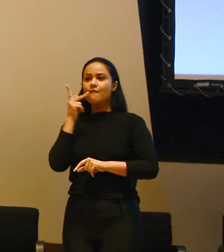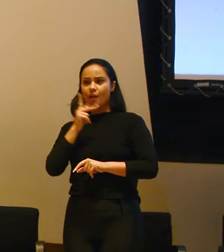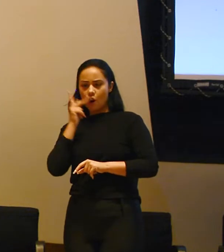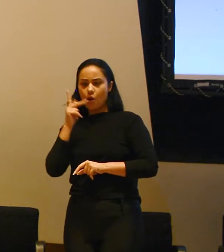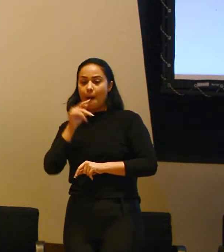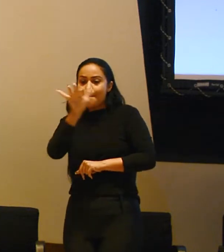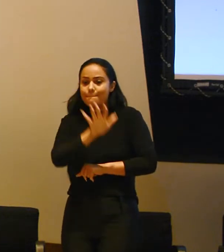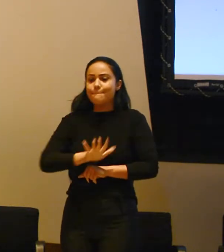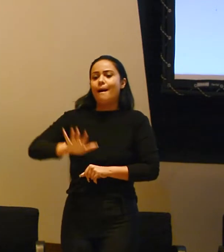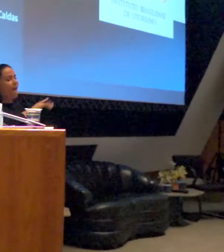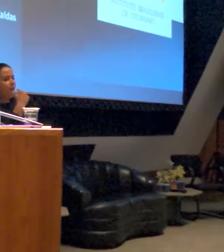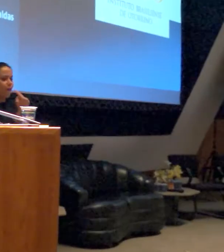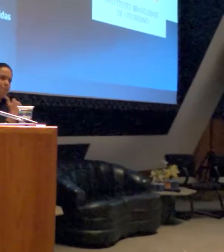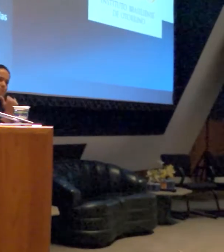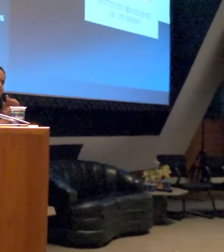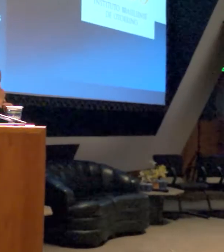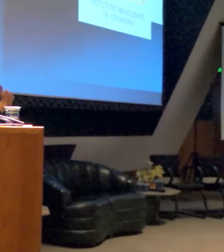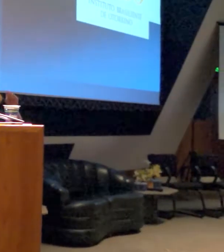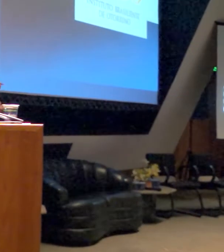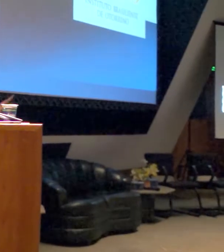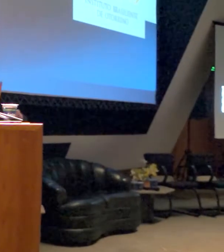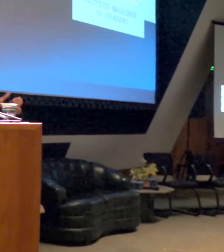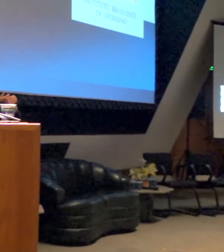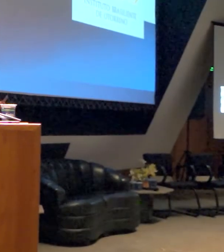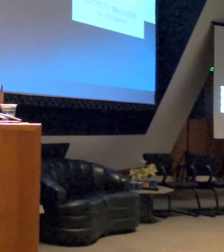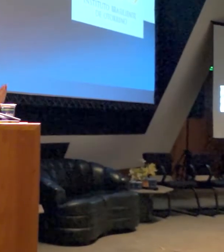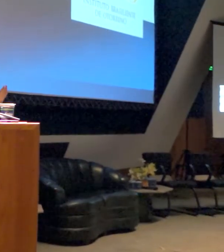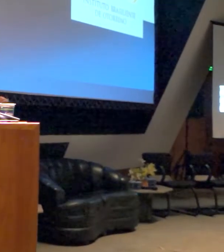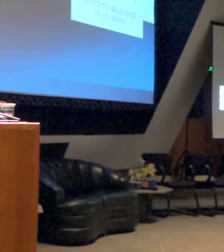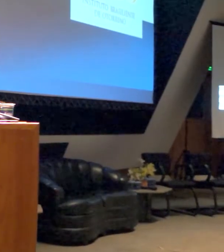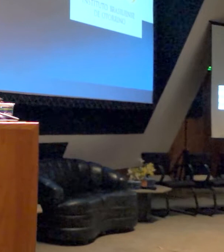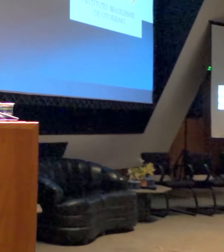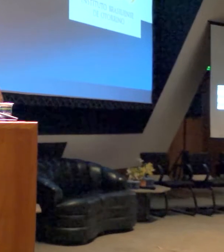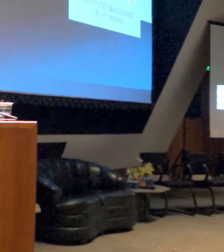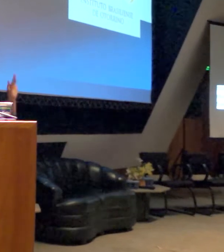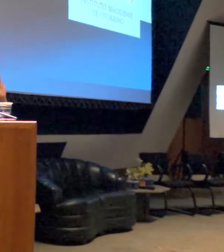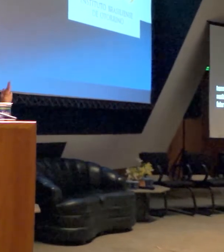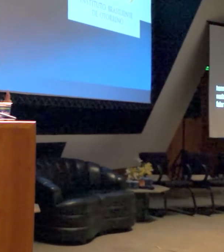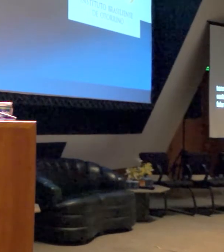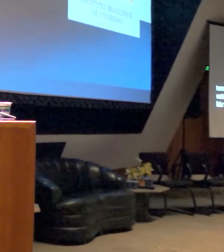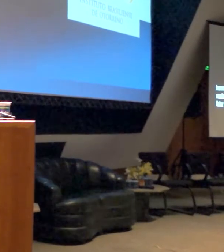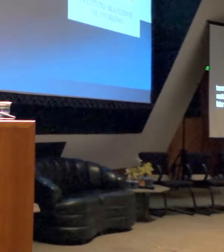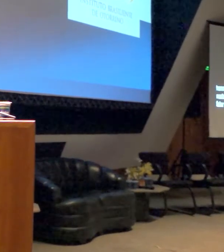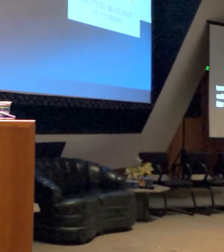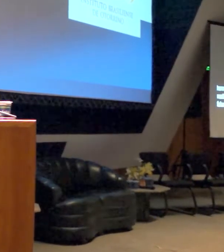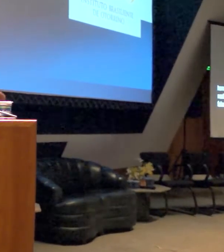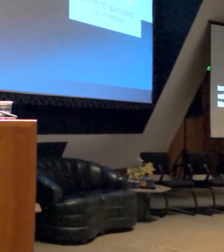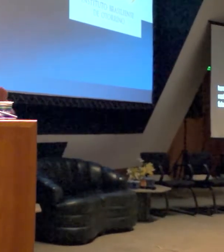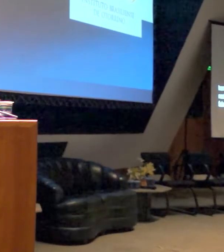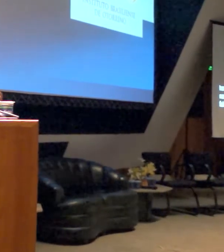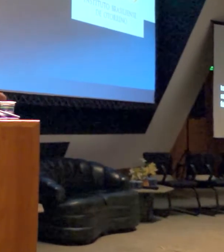é um espaço que vem crescendo cada vez mais no IBO. E somos muito felizes, né, de fazer com esse crescimento.